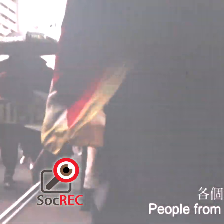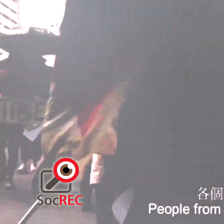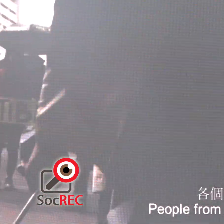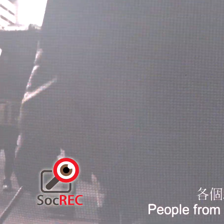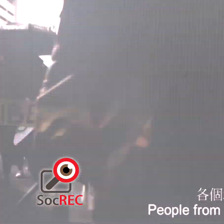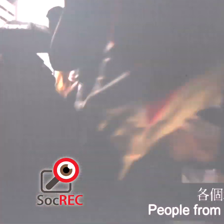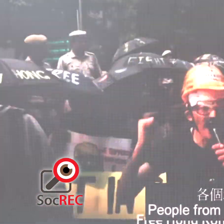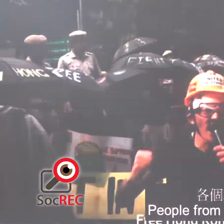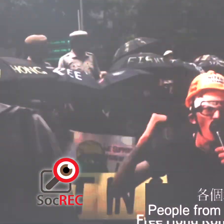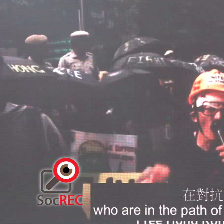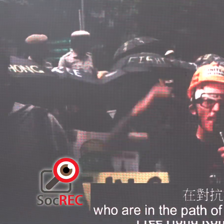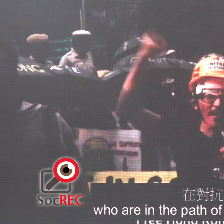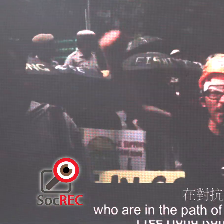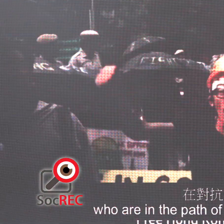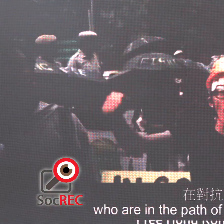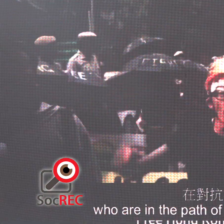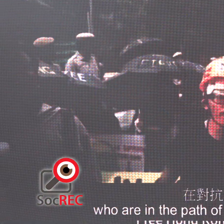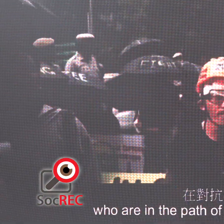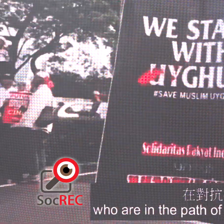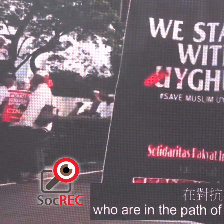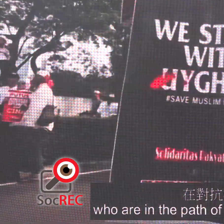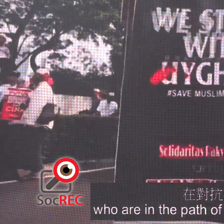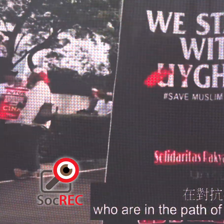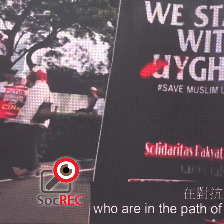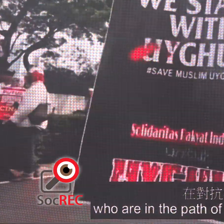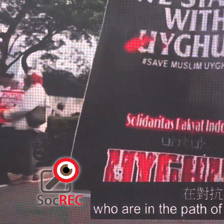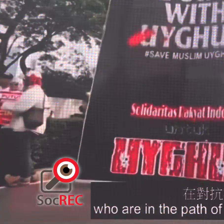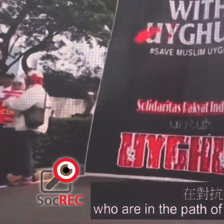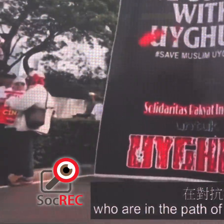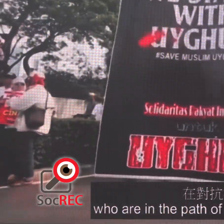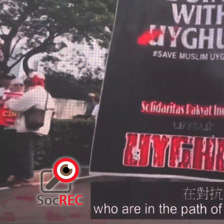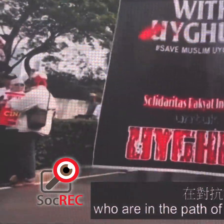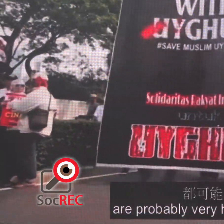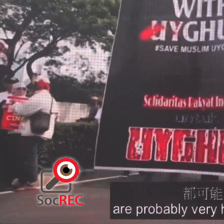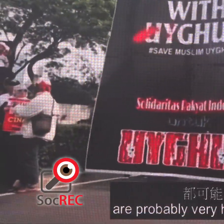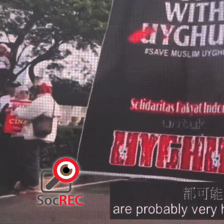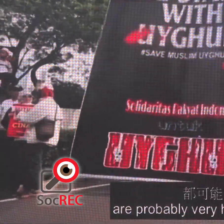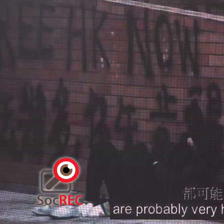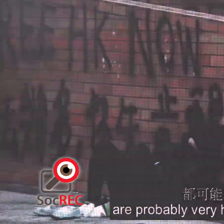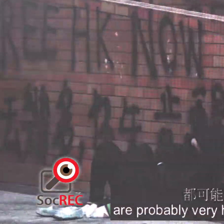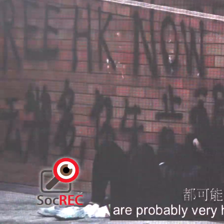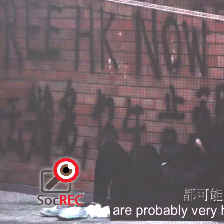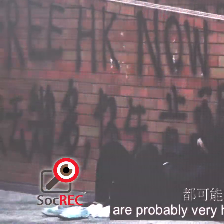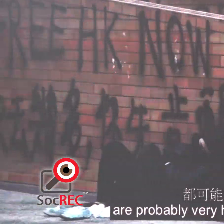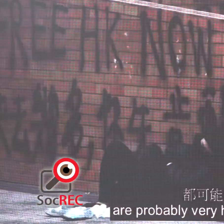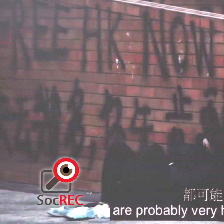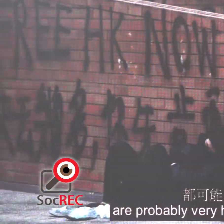各個地方的人在對抗極權的路上都可能很無